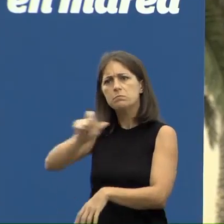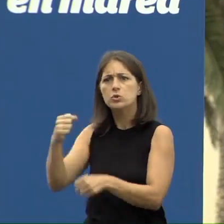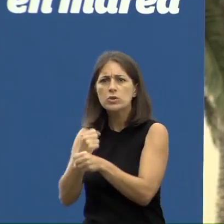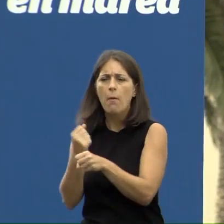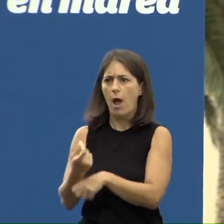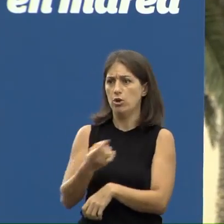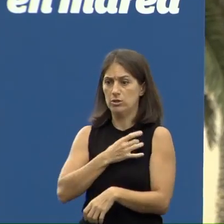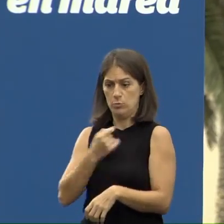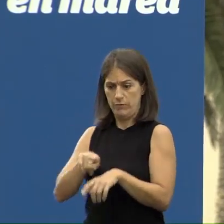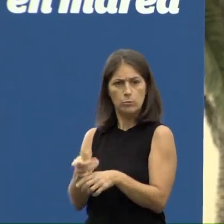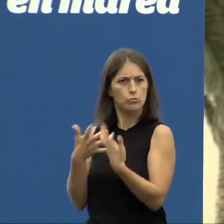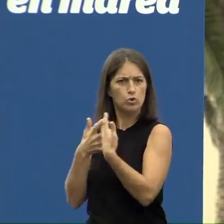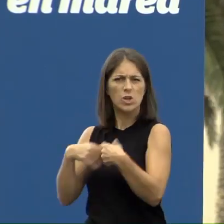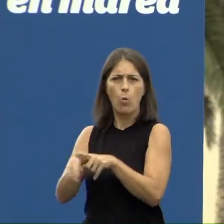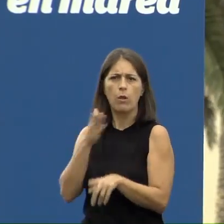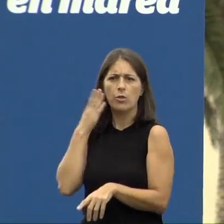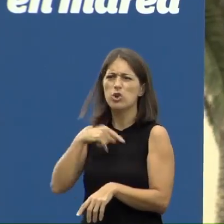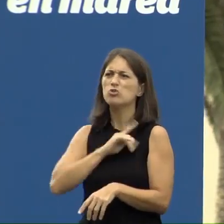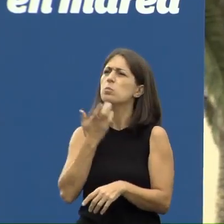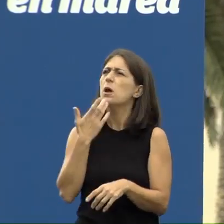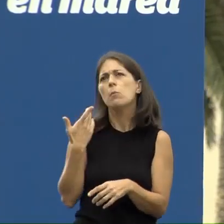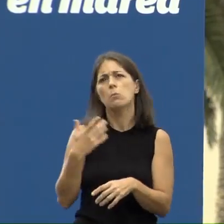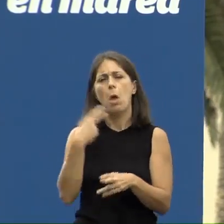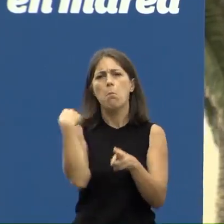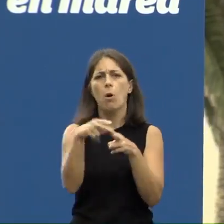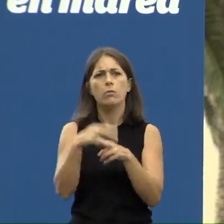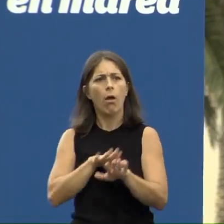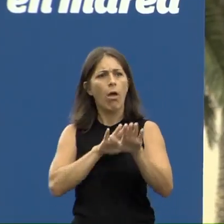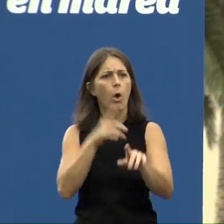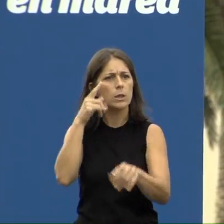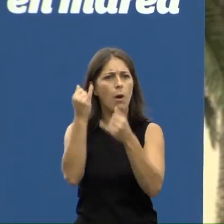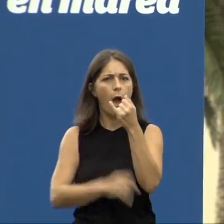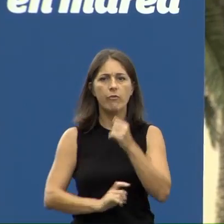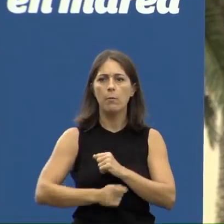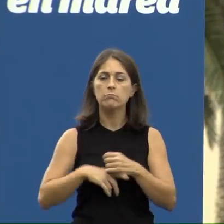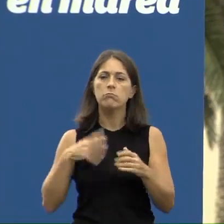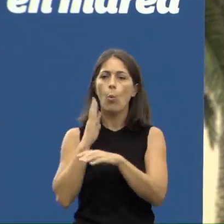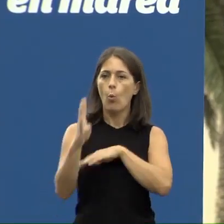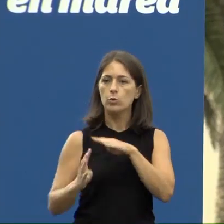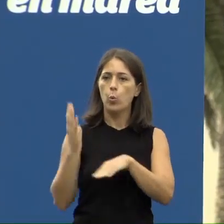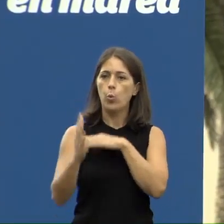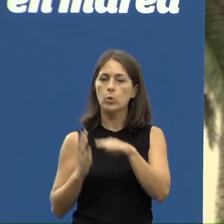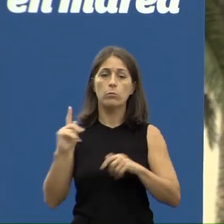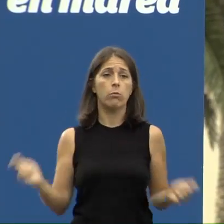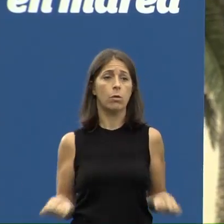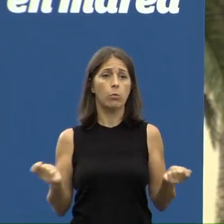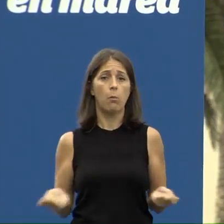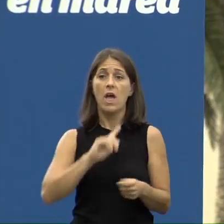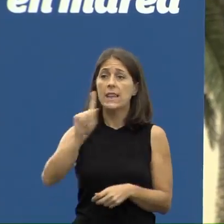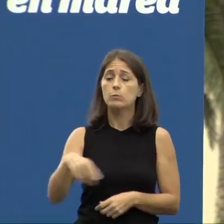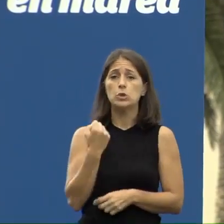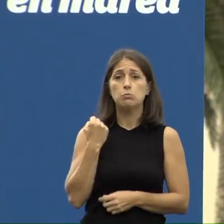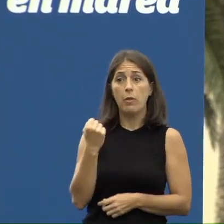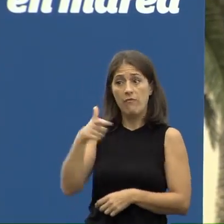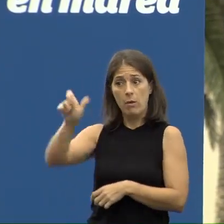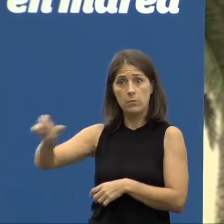cos sindicatos. Porque nós non chegamos á política para facer marketing cada 4 anos e logo entregar o poder aos que